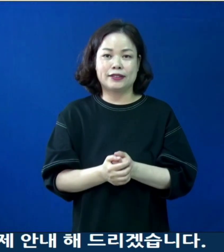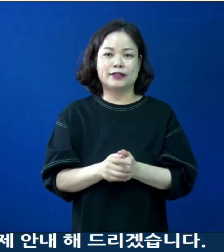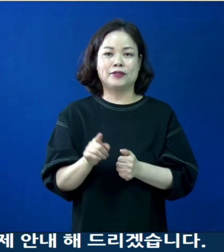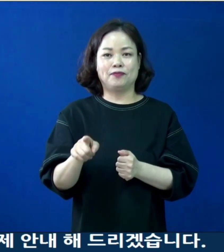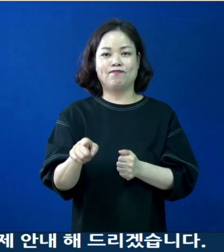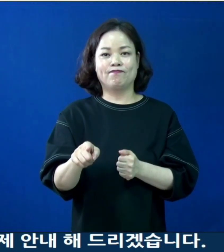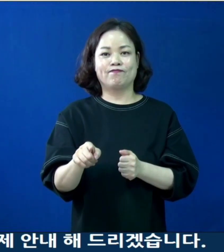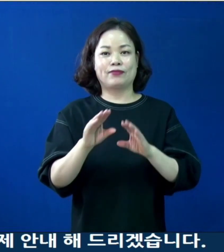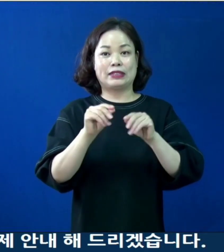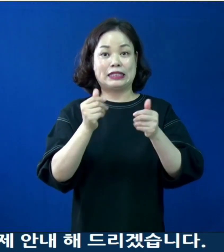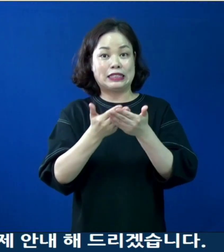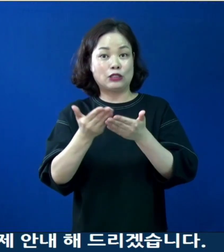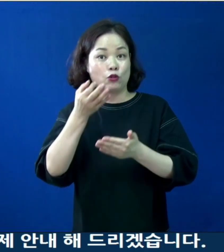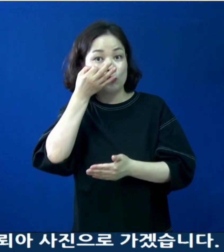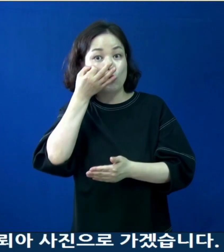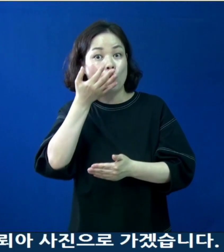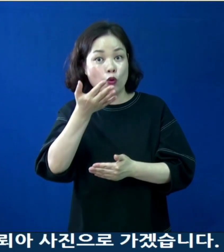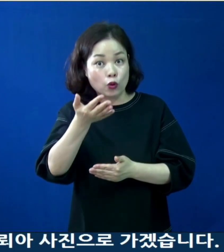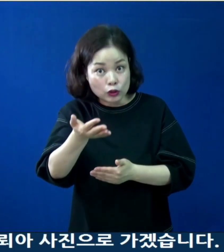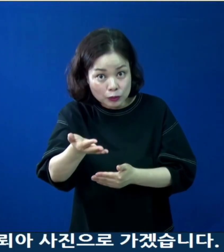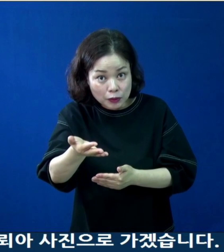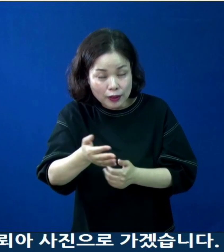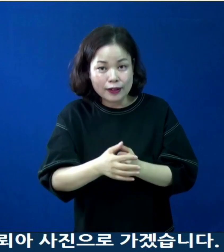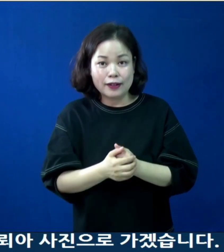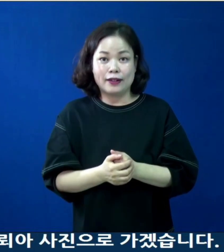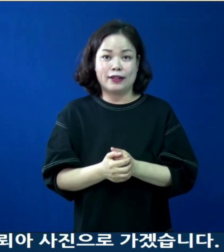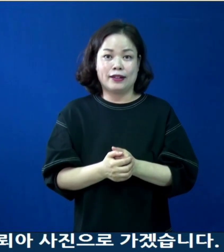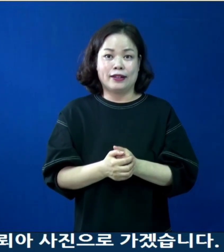네, 이 지도를 보시면